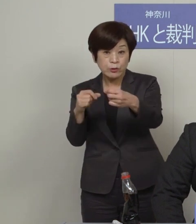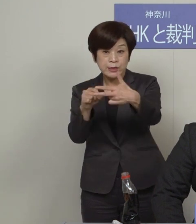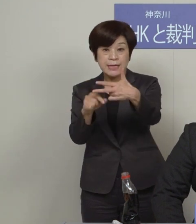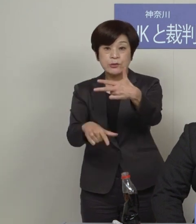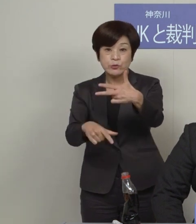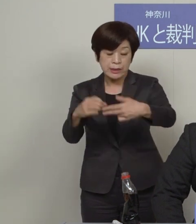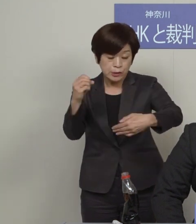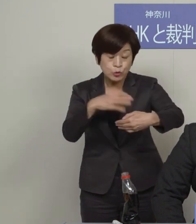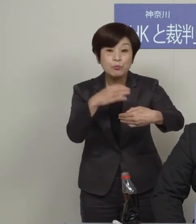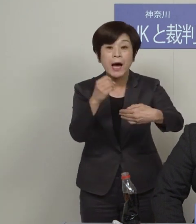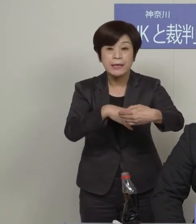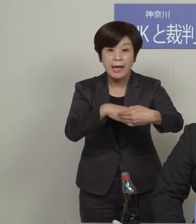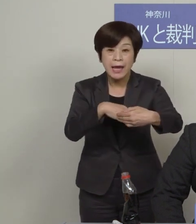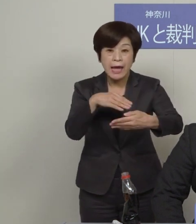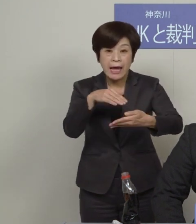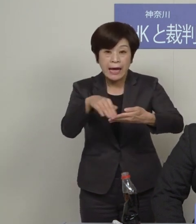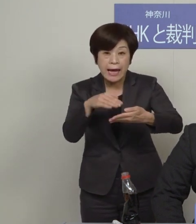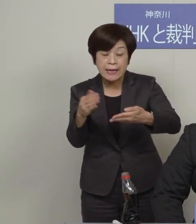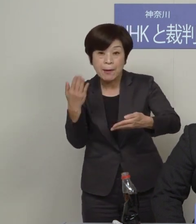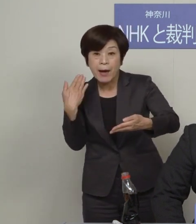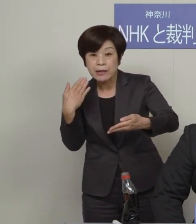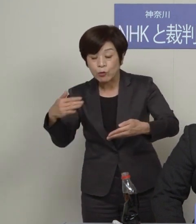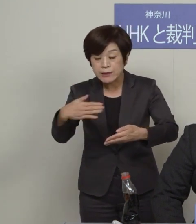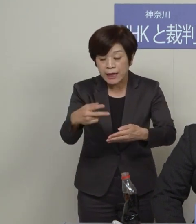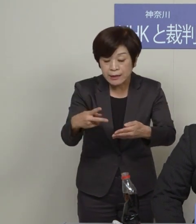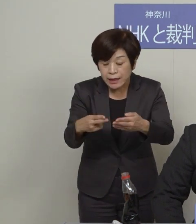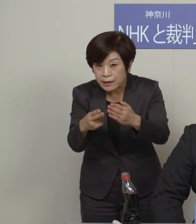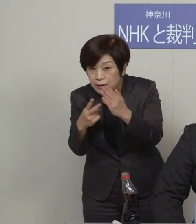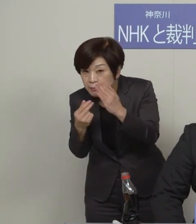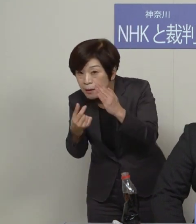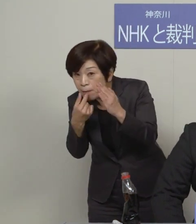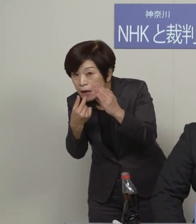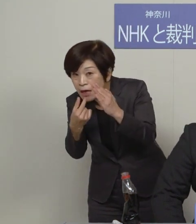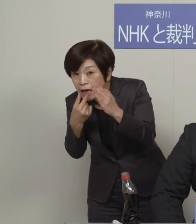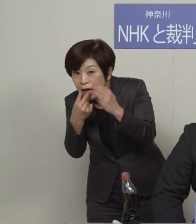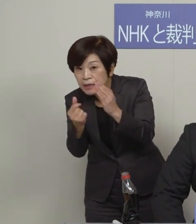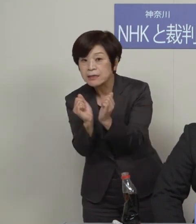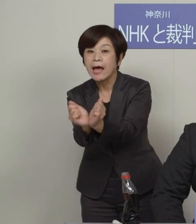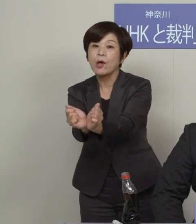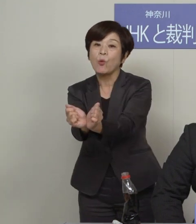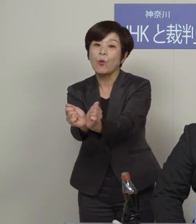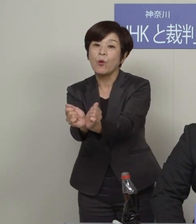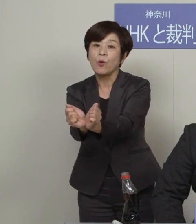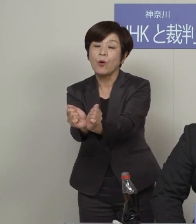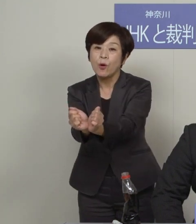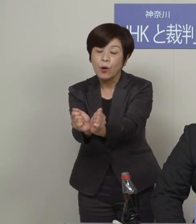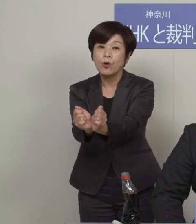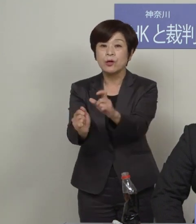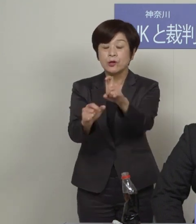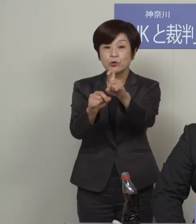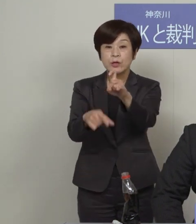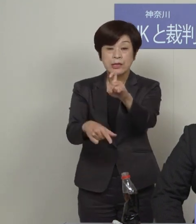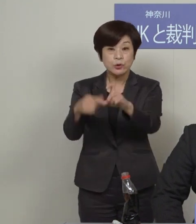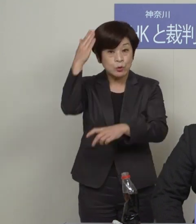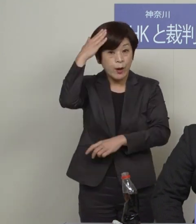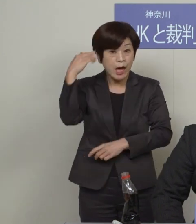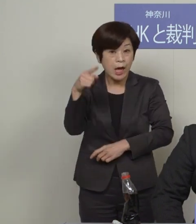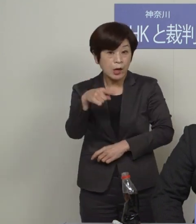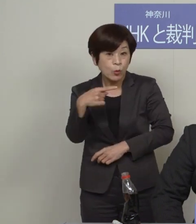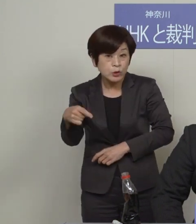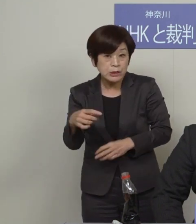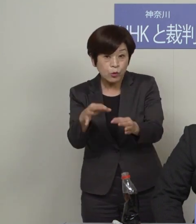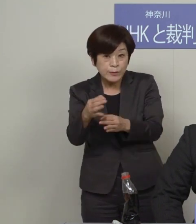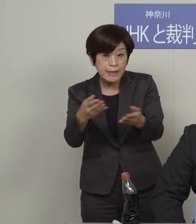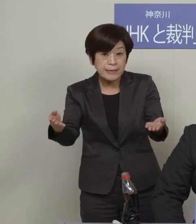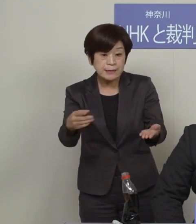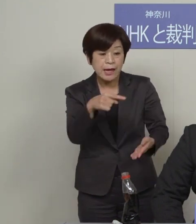スーパーで会計前の魚の切り身を食べて逮捕され、10月にも黒人のお店に偽物の商品を